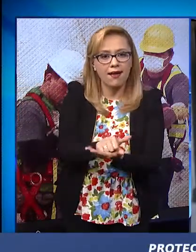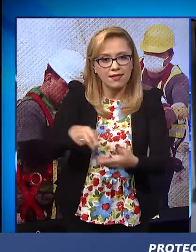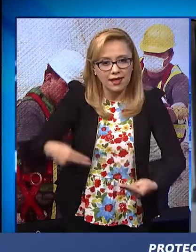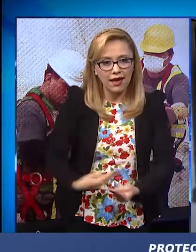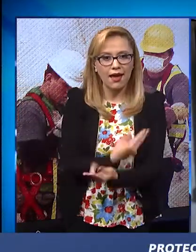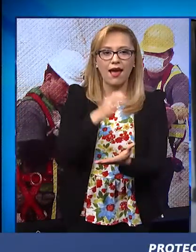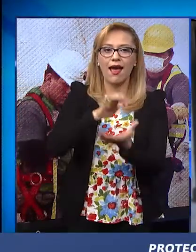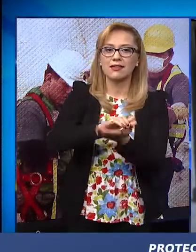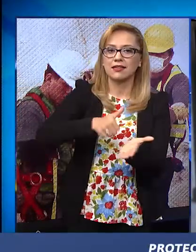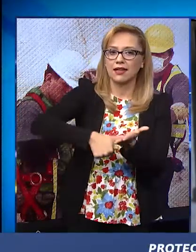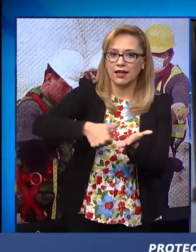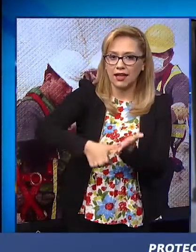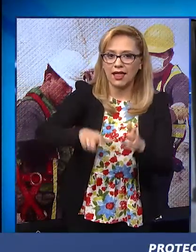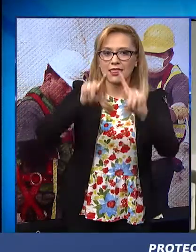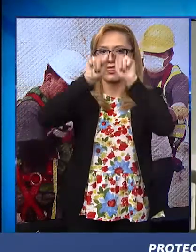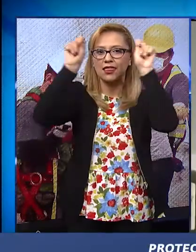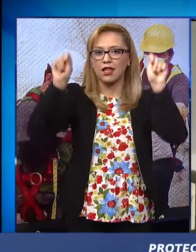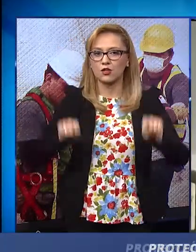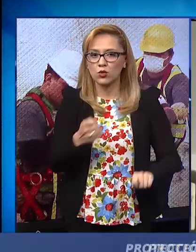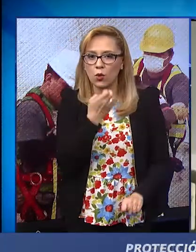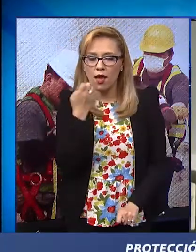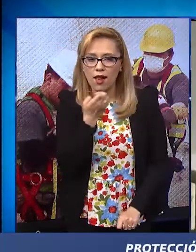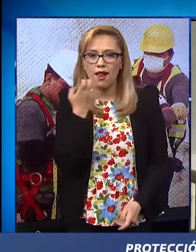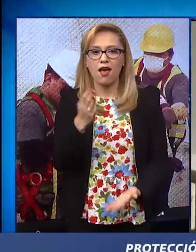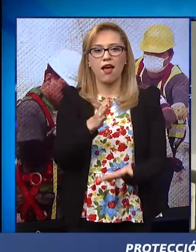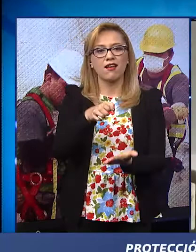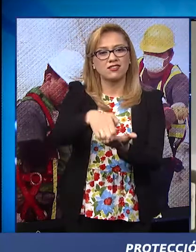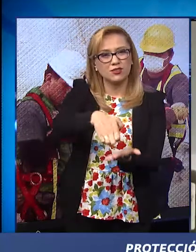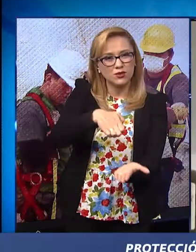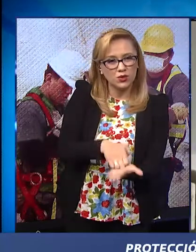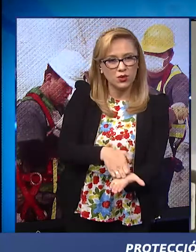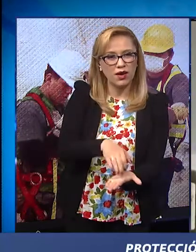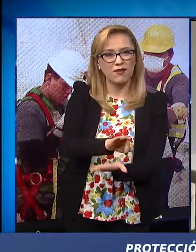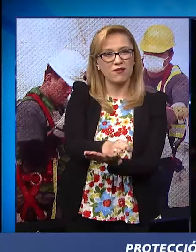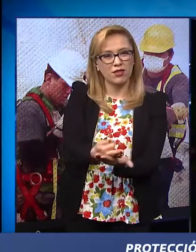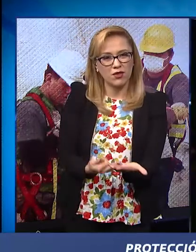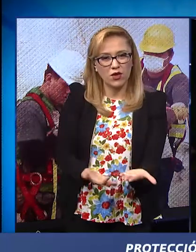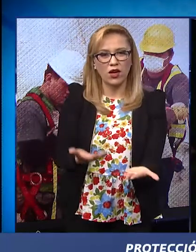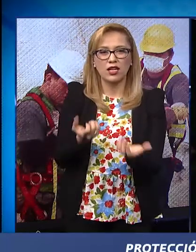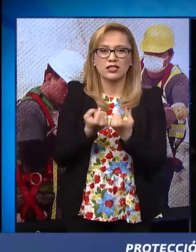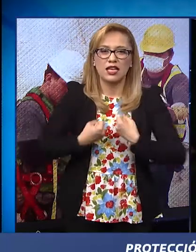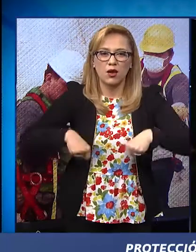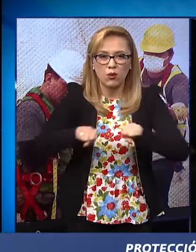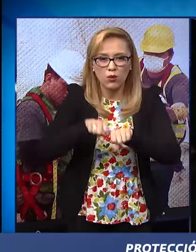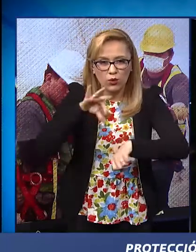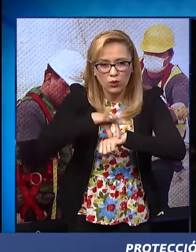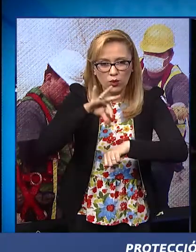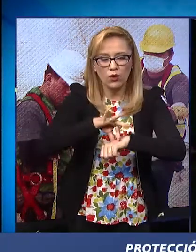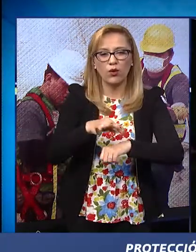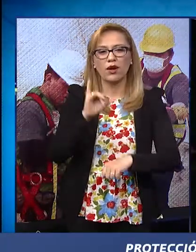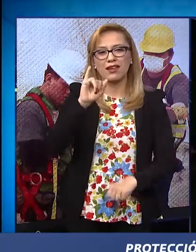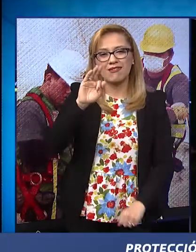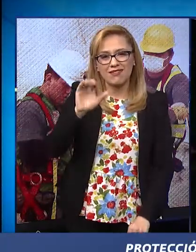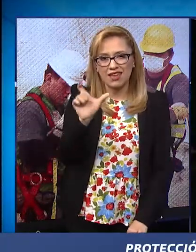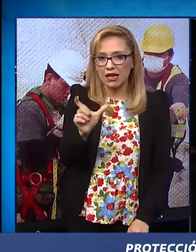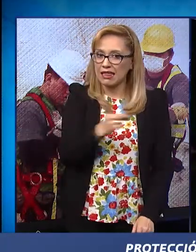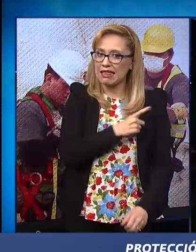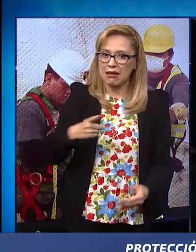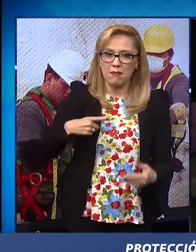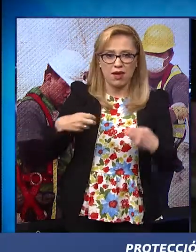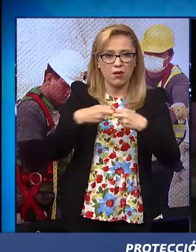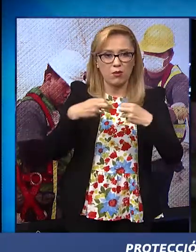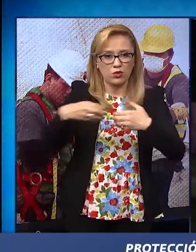profesionales facturas de bienes escrituras pólizas de seguro e identificaciones elaborar un